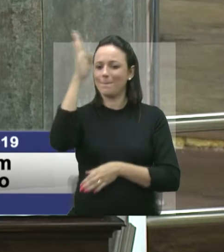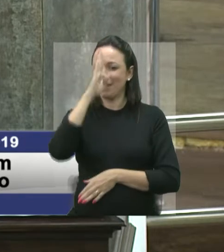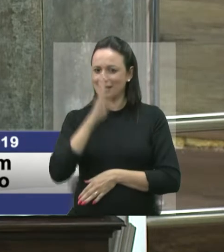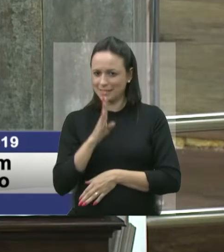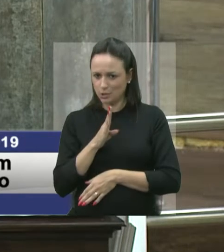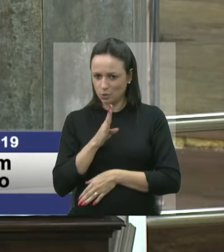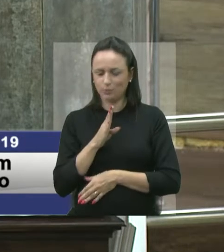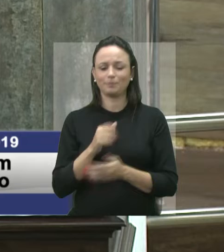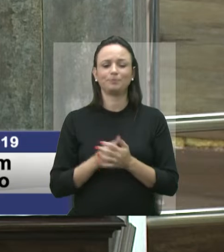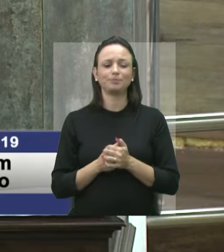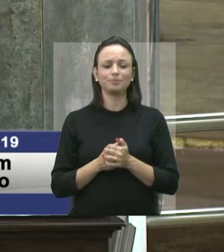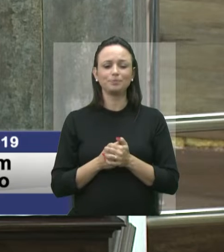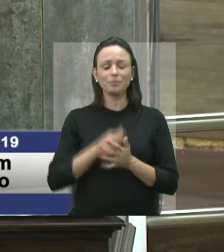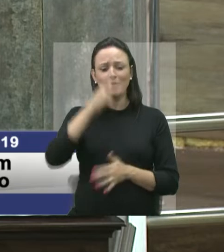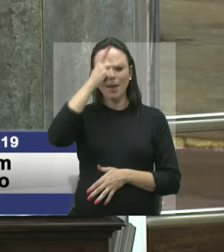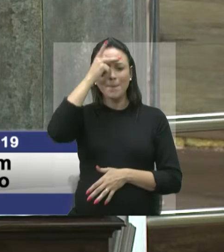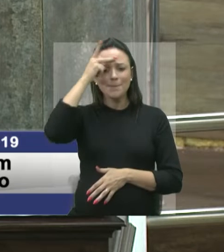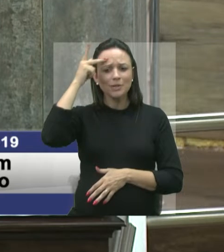pessoas surdo-cegas